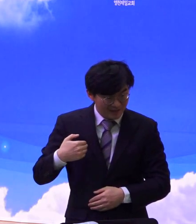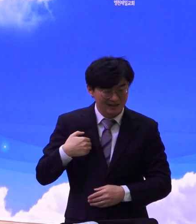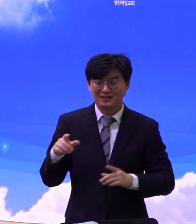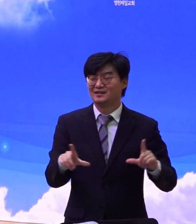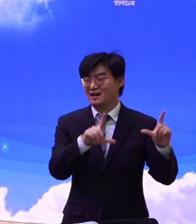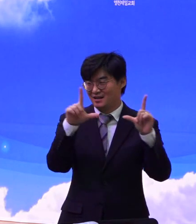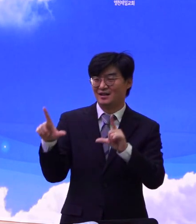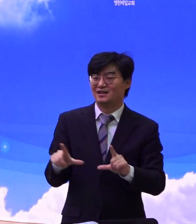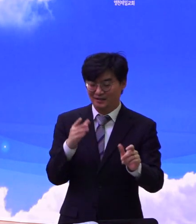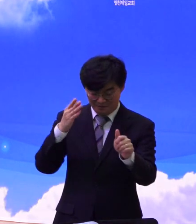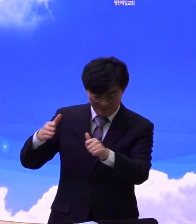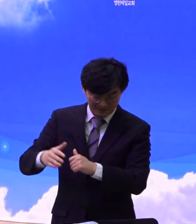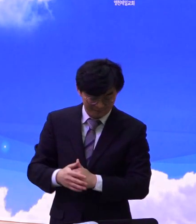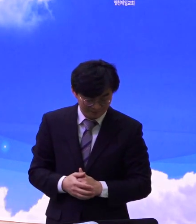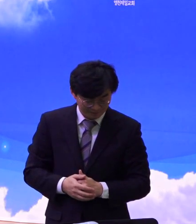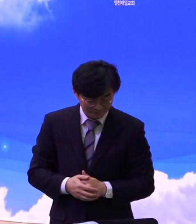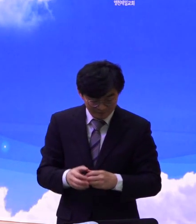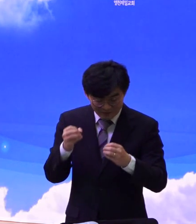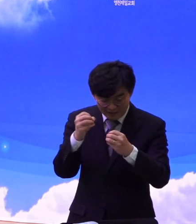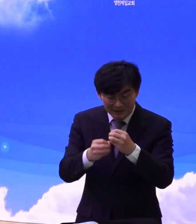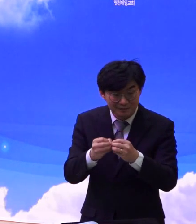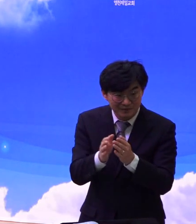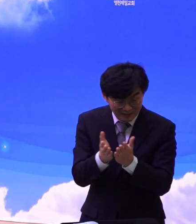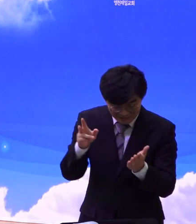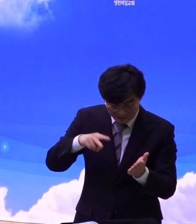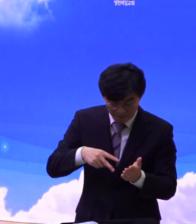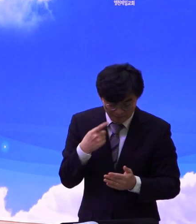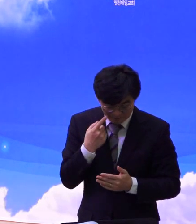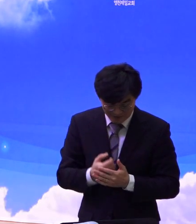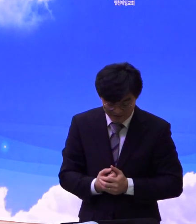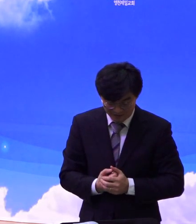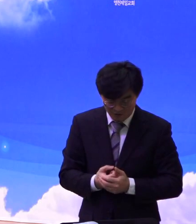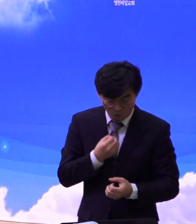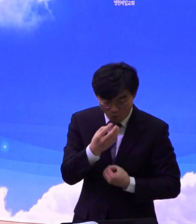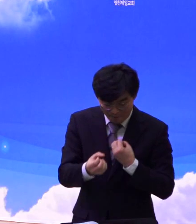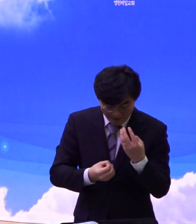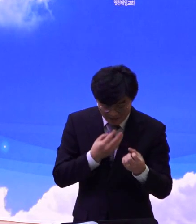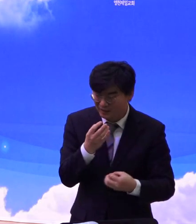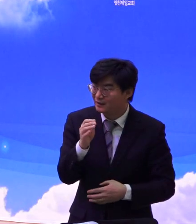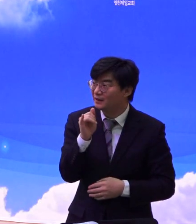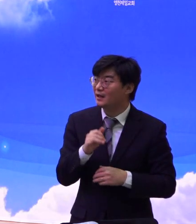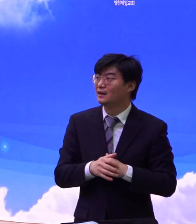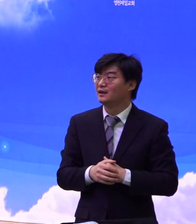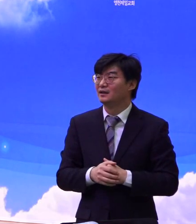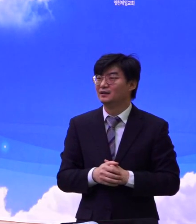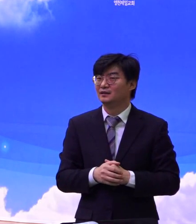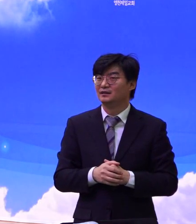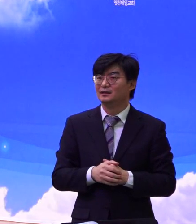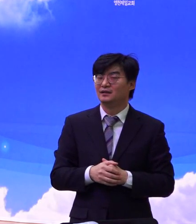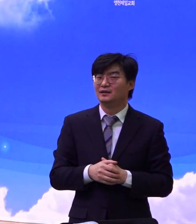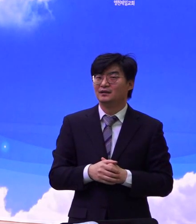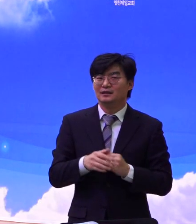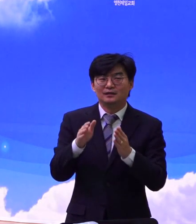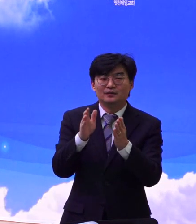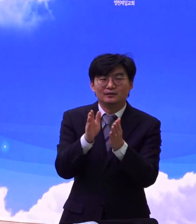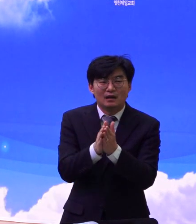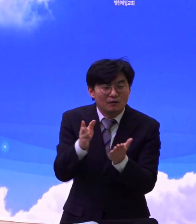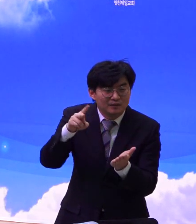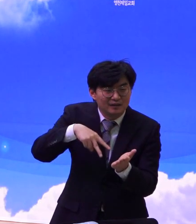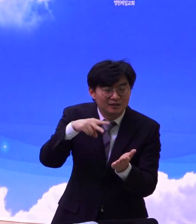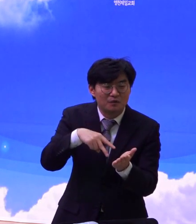시편 3편 5절과 6절에 보면 이런 놀라운 고백이 있습니다. 여러분 이 고백이 저와 여러분의 고백이